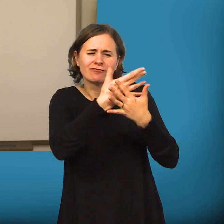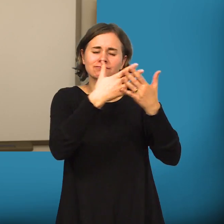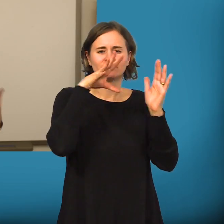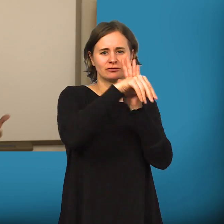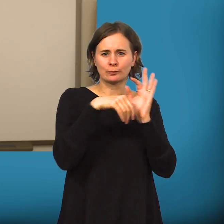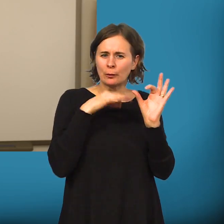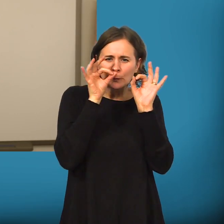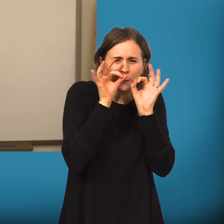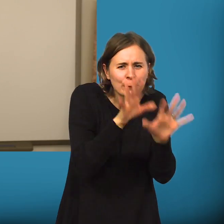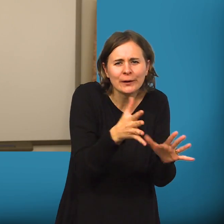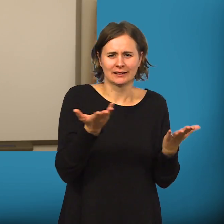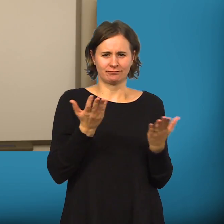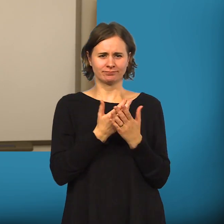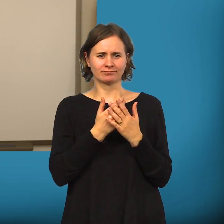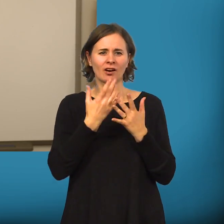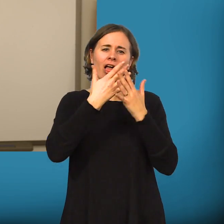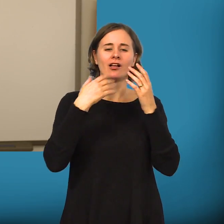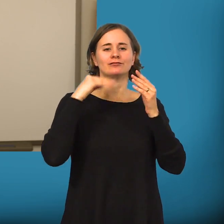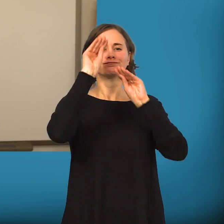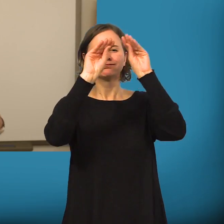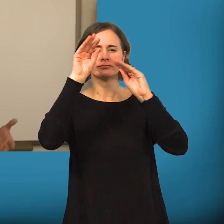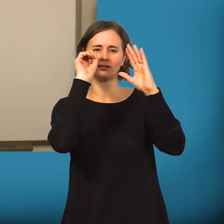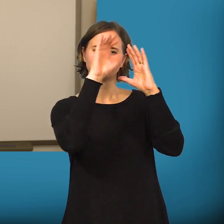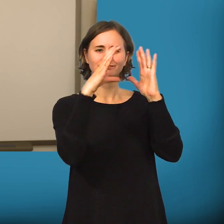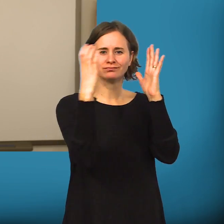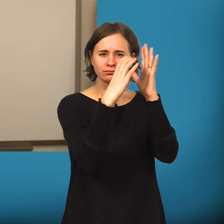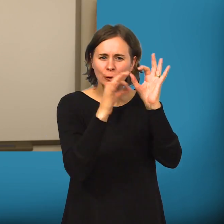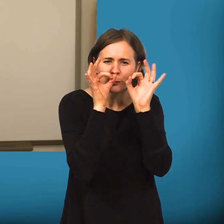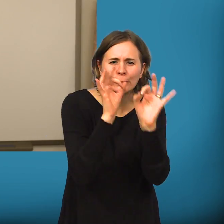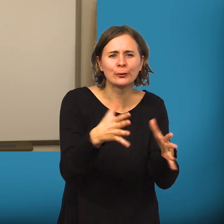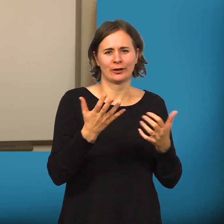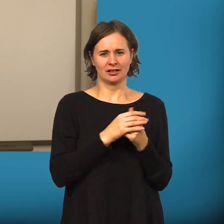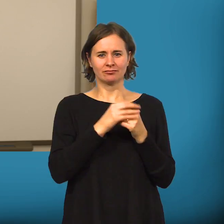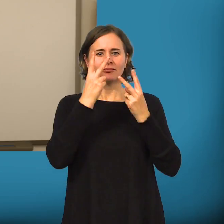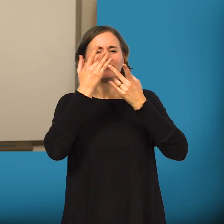laikau prie savęs, nebendrauju socialiniuose tinkluose,